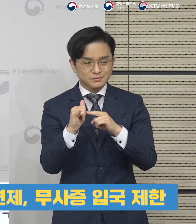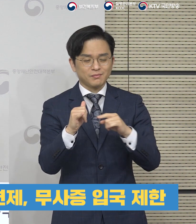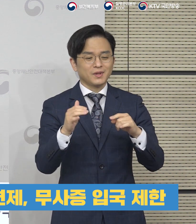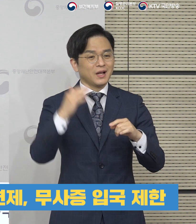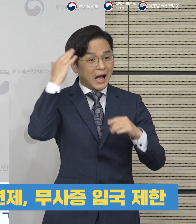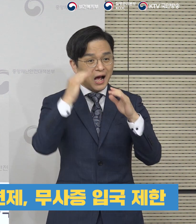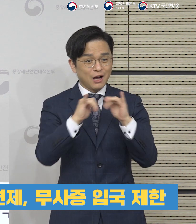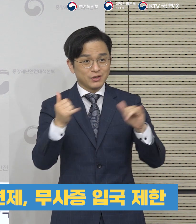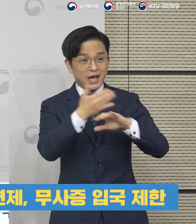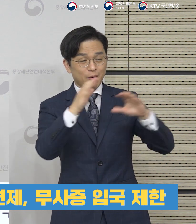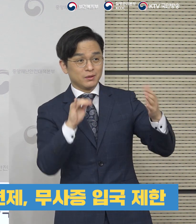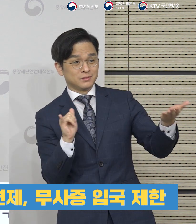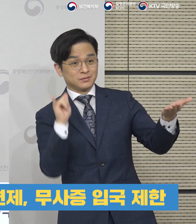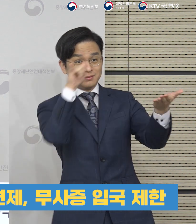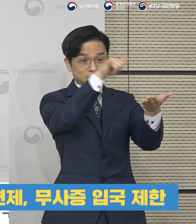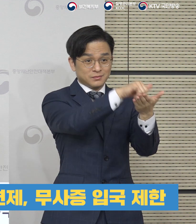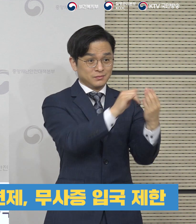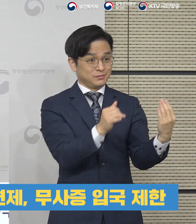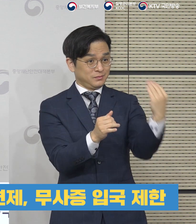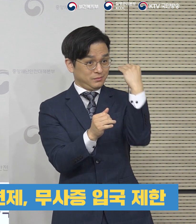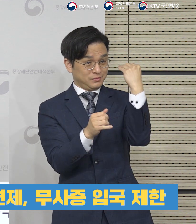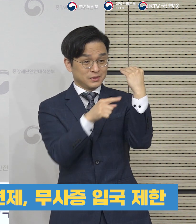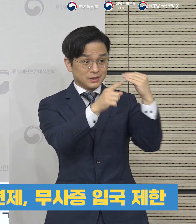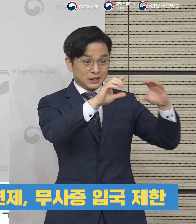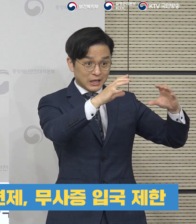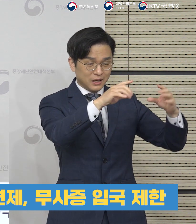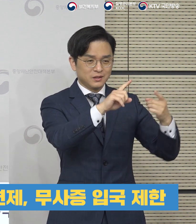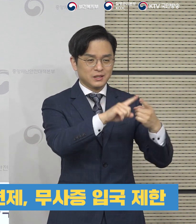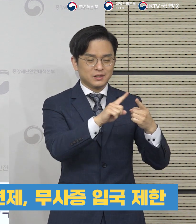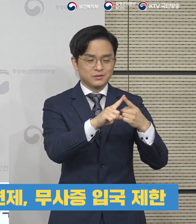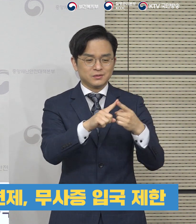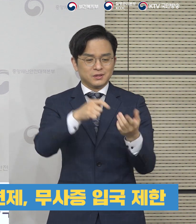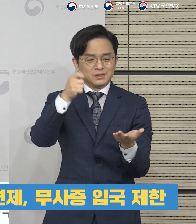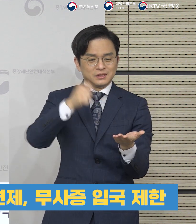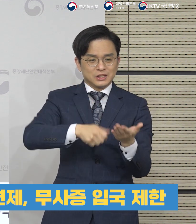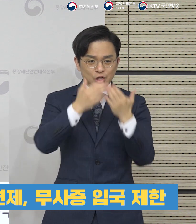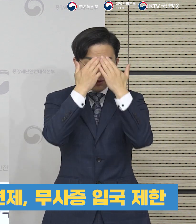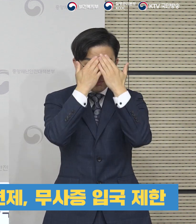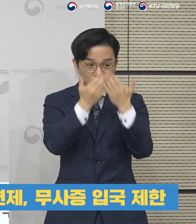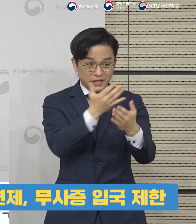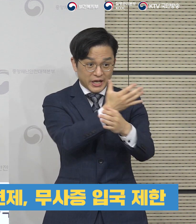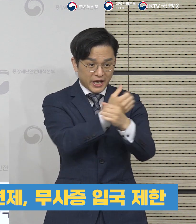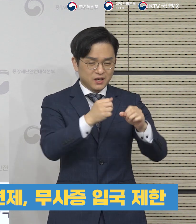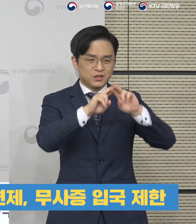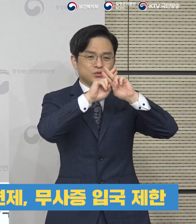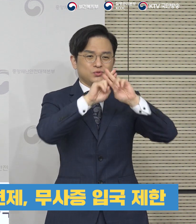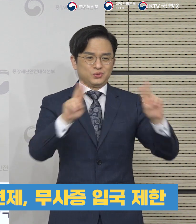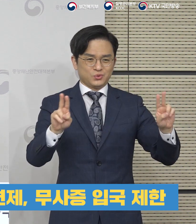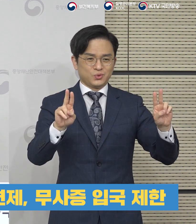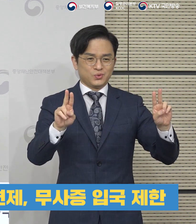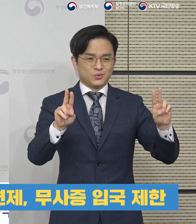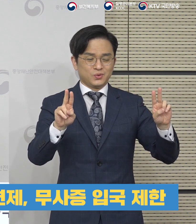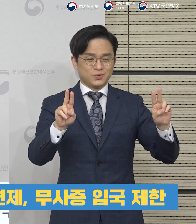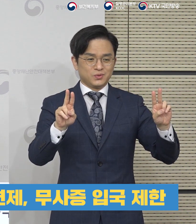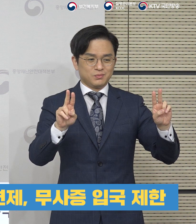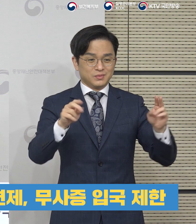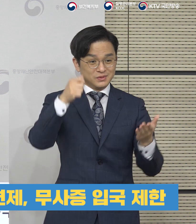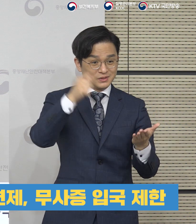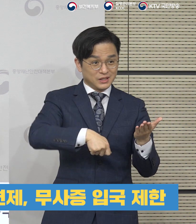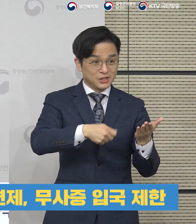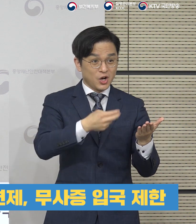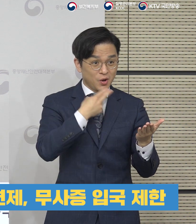취한 국가나 지역에 대해서는 상호주의 차원에서 사증 면제와 무사증 입국을